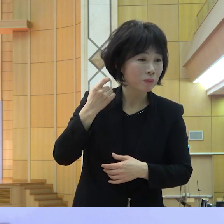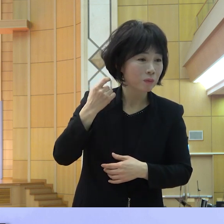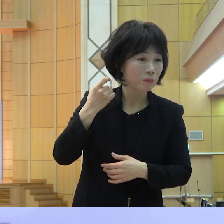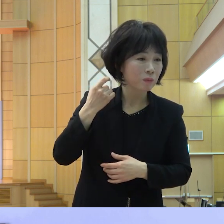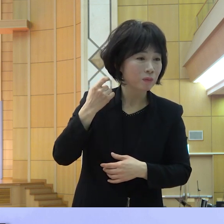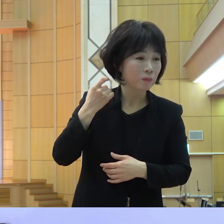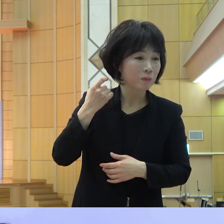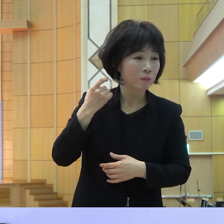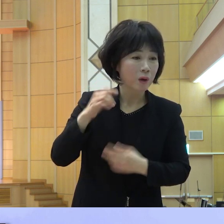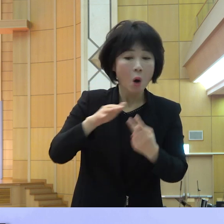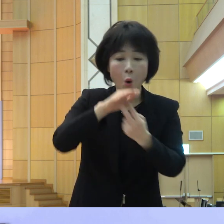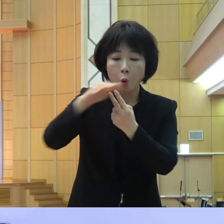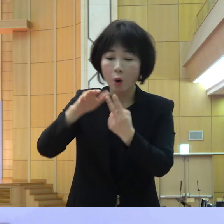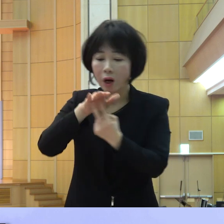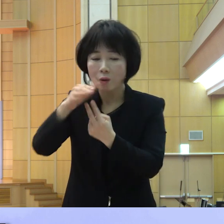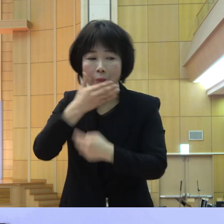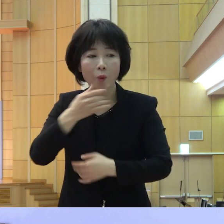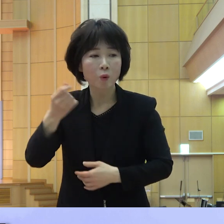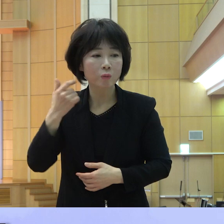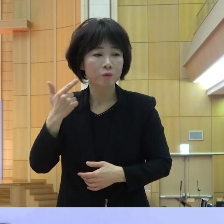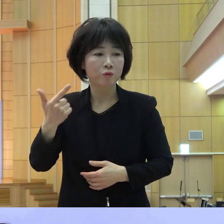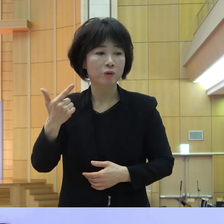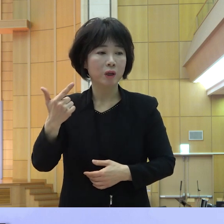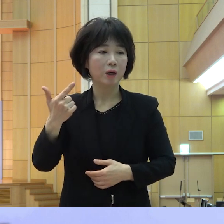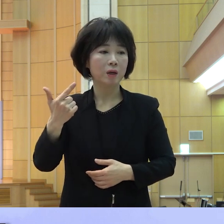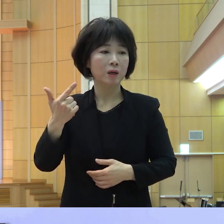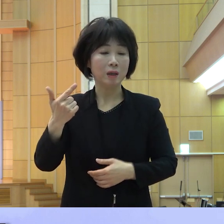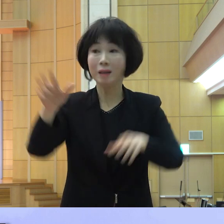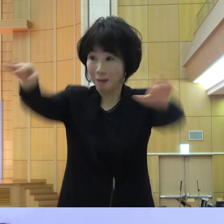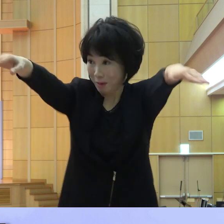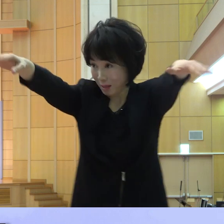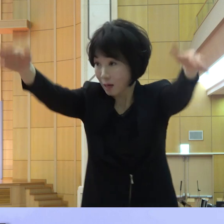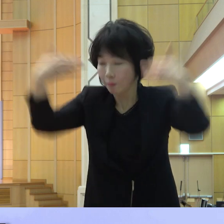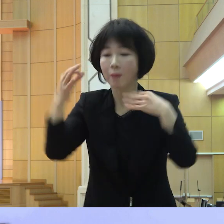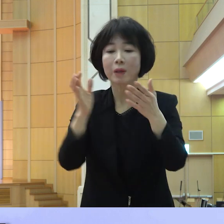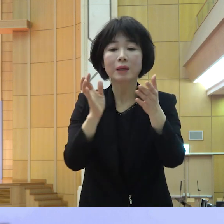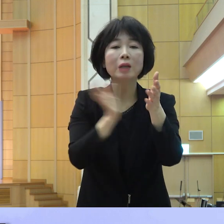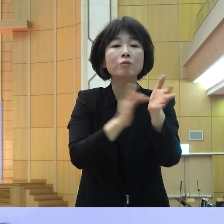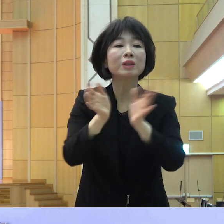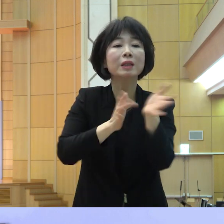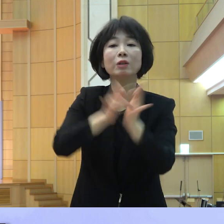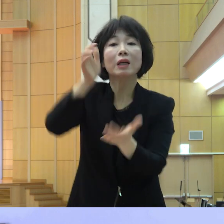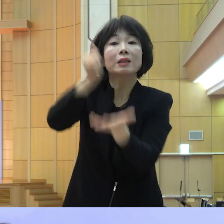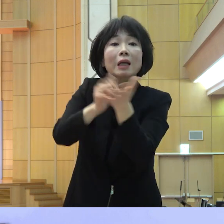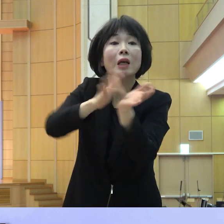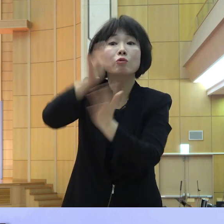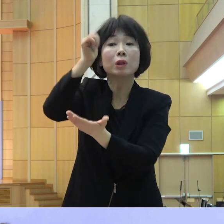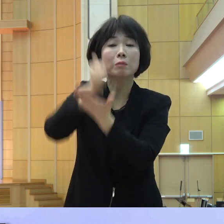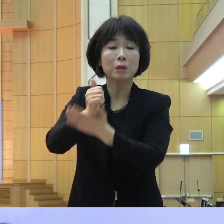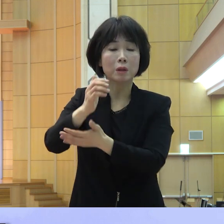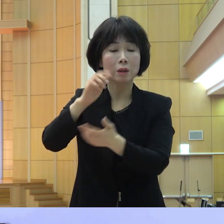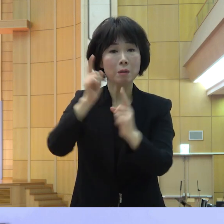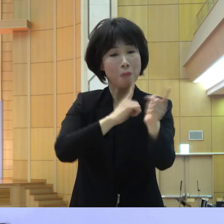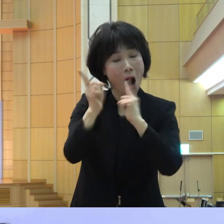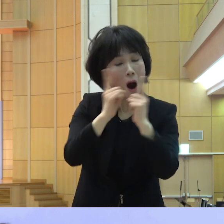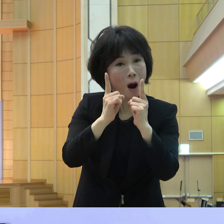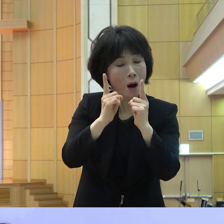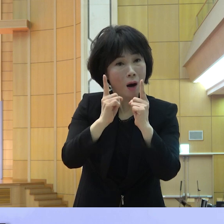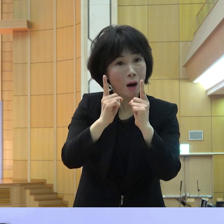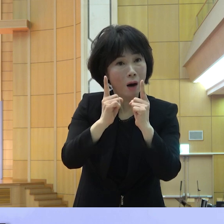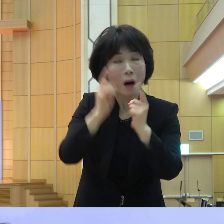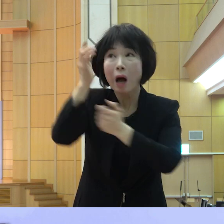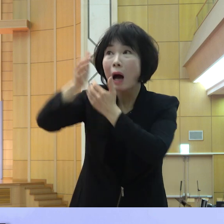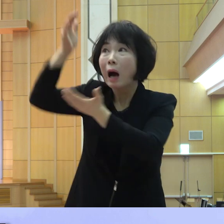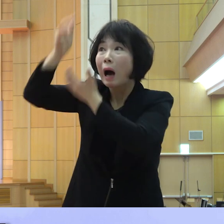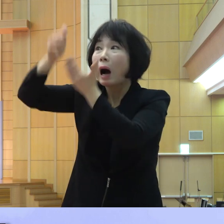여기 자막에는 안 나오네. 지금 이게 또 착오가 생겨가지고. 예수께서 대답하여 가라사대, 제가 성경 읽겠습니다. 예수께서 대답하여 가라사대, 하나님의